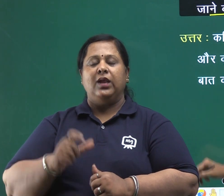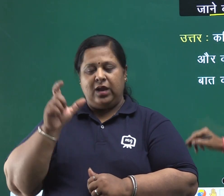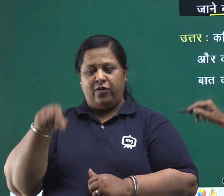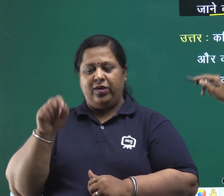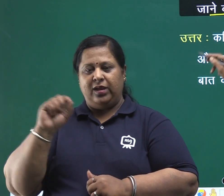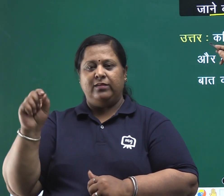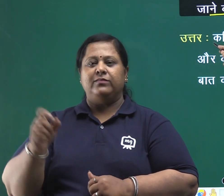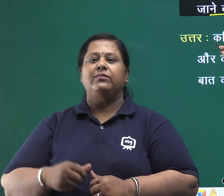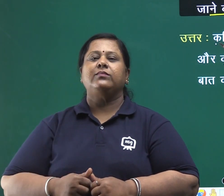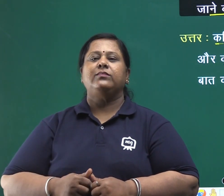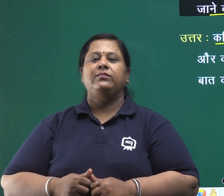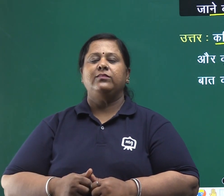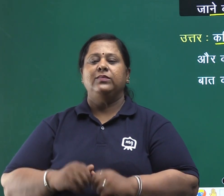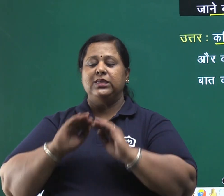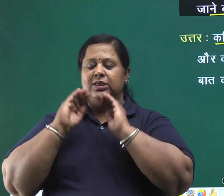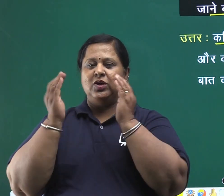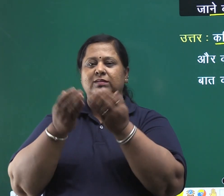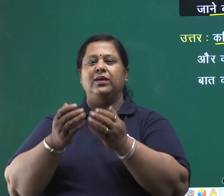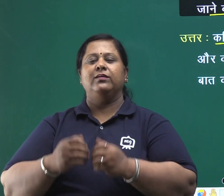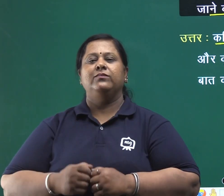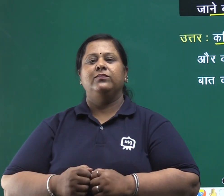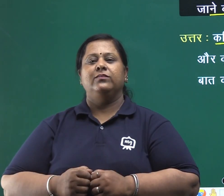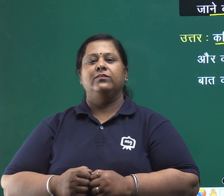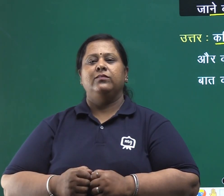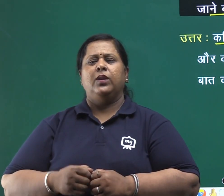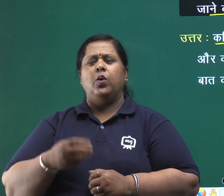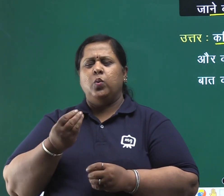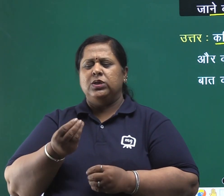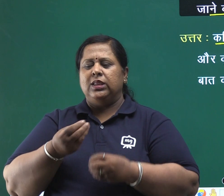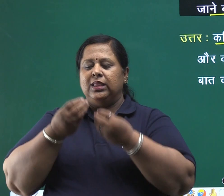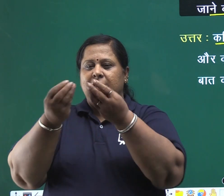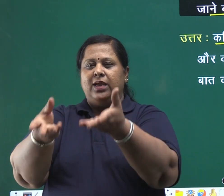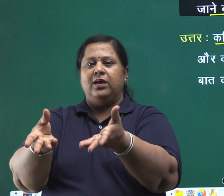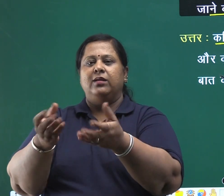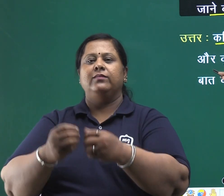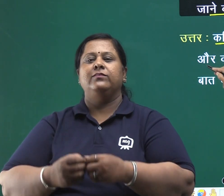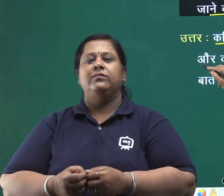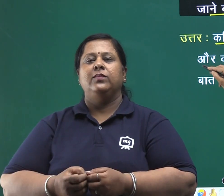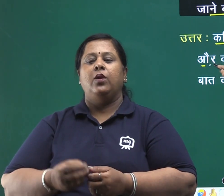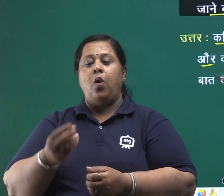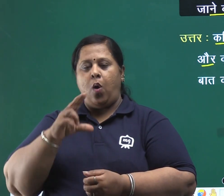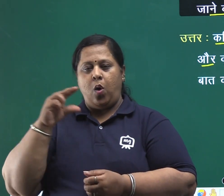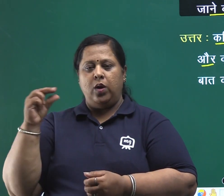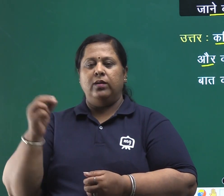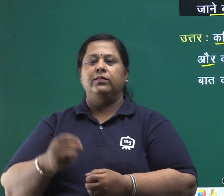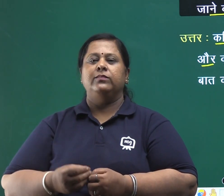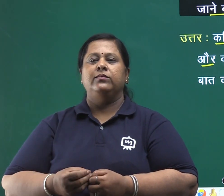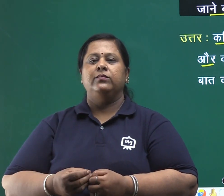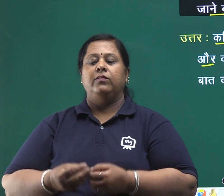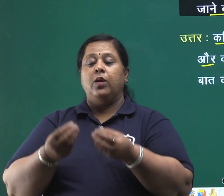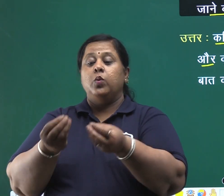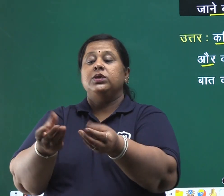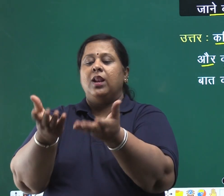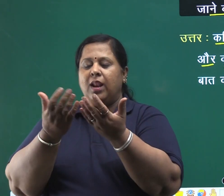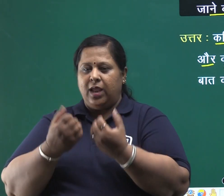कवि जग से कुछ देकर और